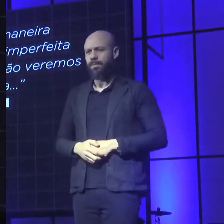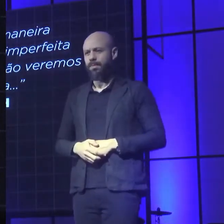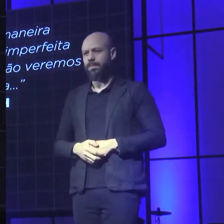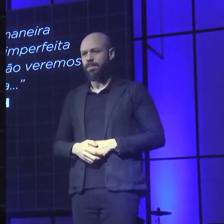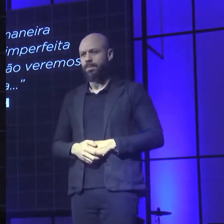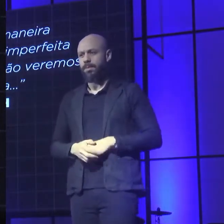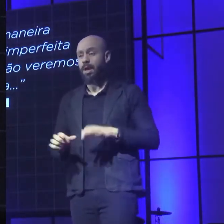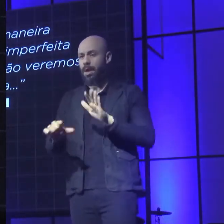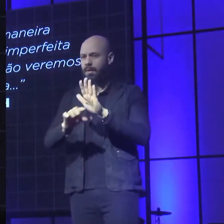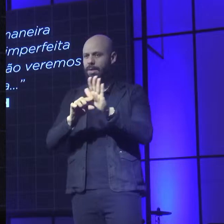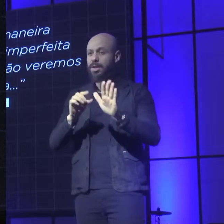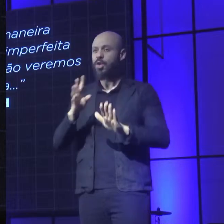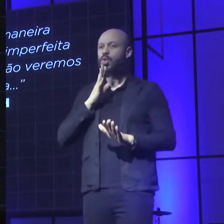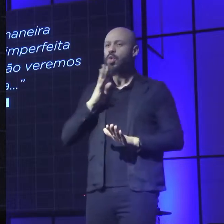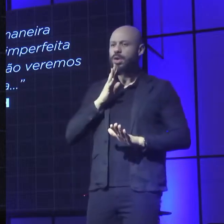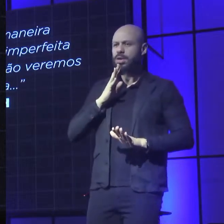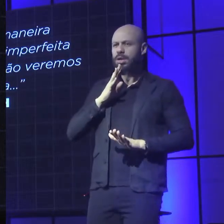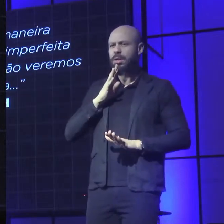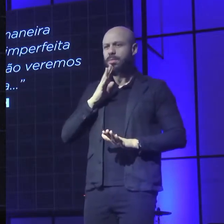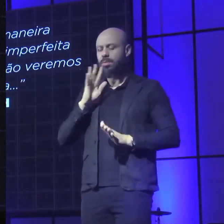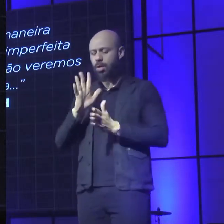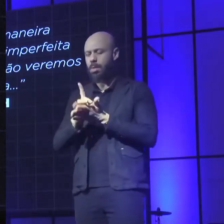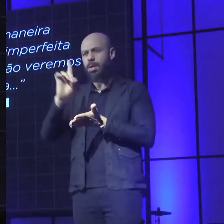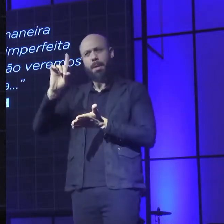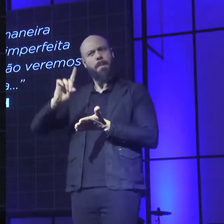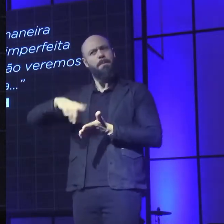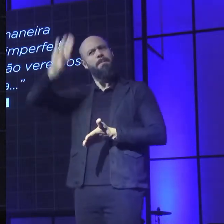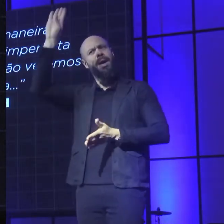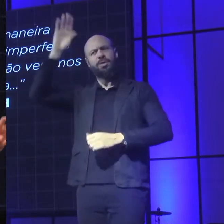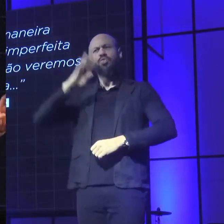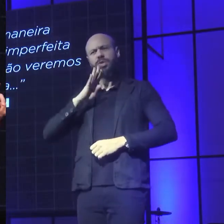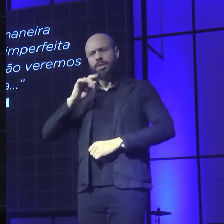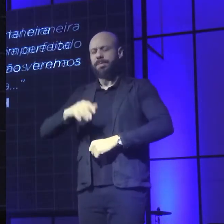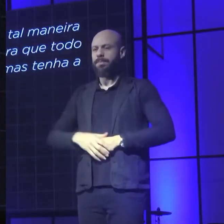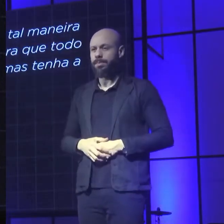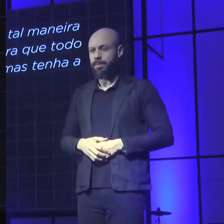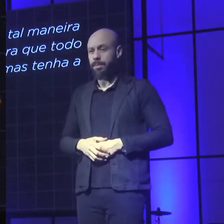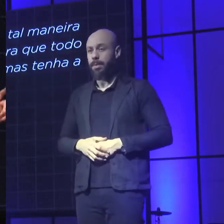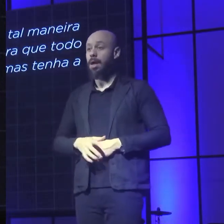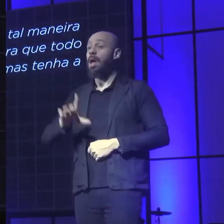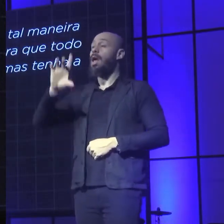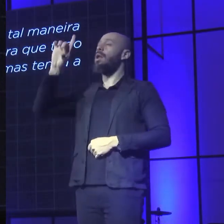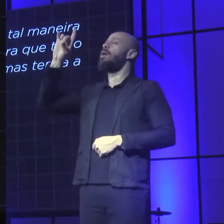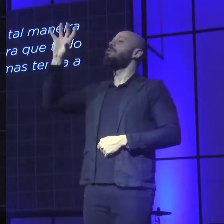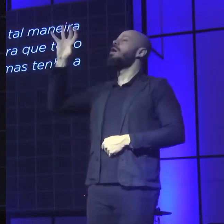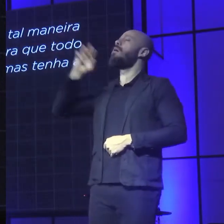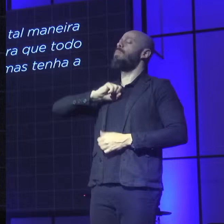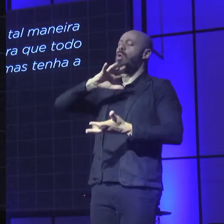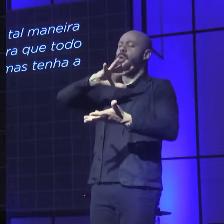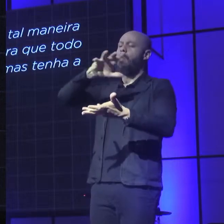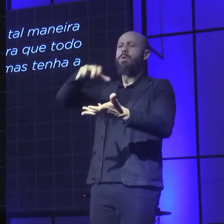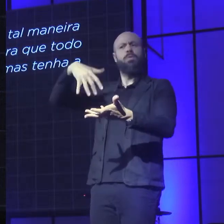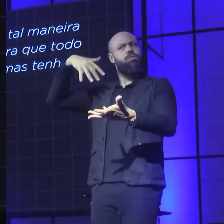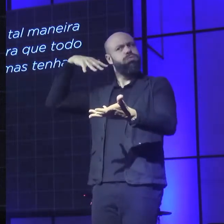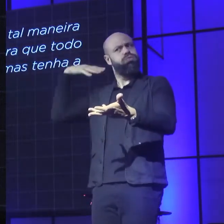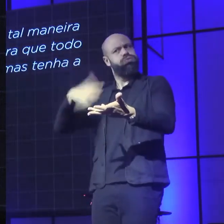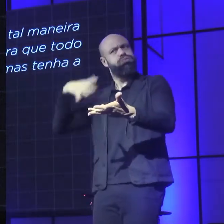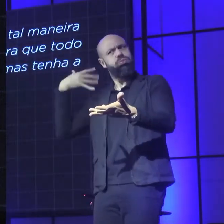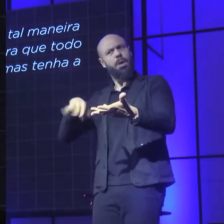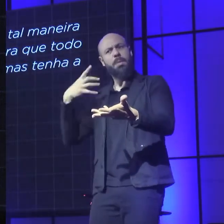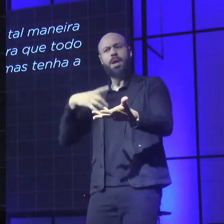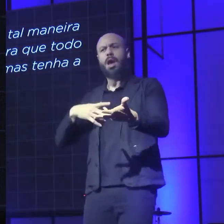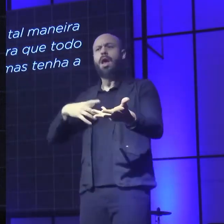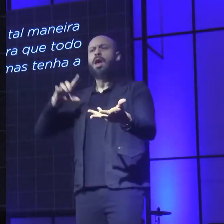mais conhecidos da Bíblia, que diz assim: porque Deus amou o mundo de tal maneira que deu o